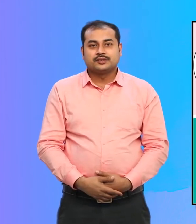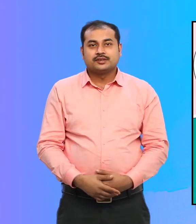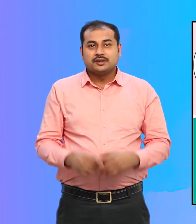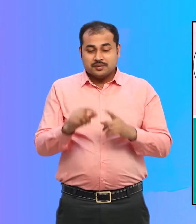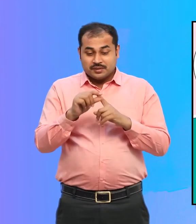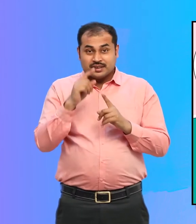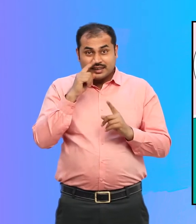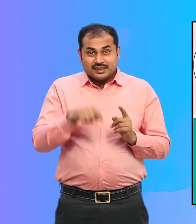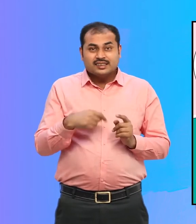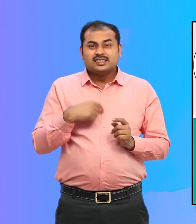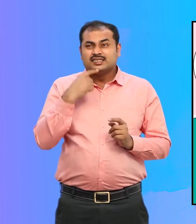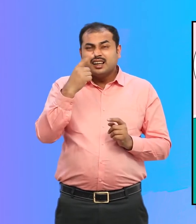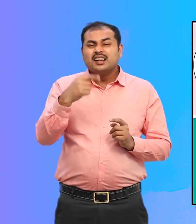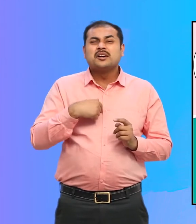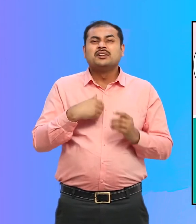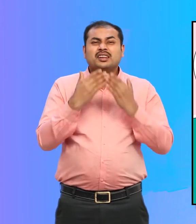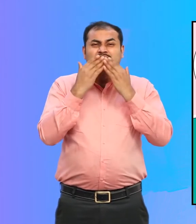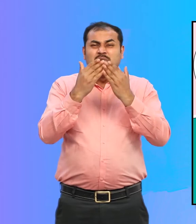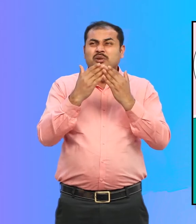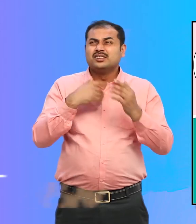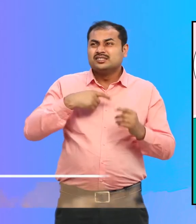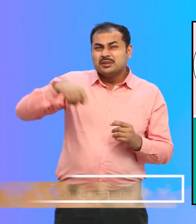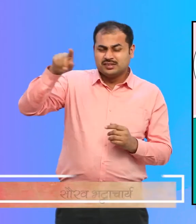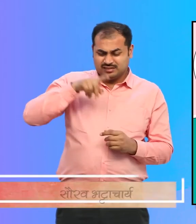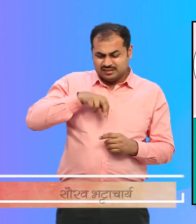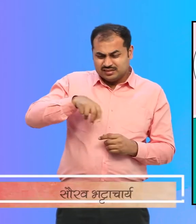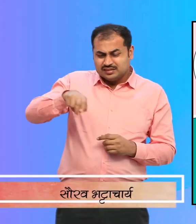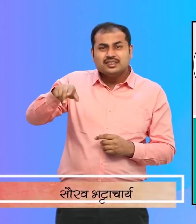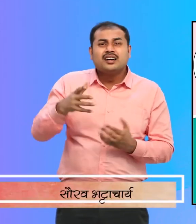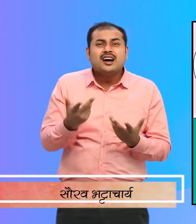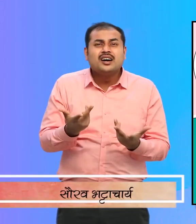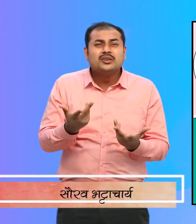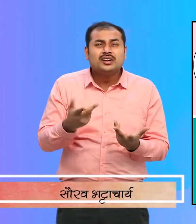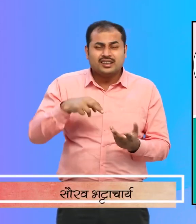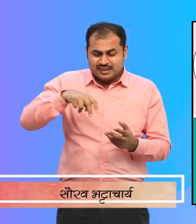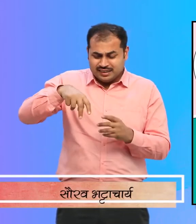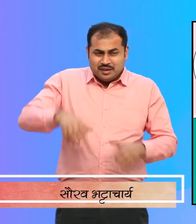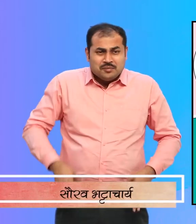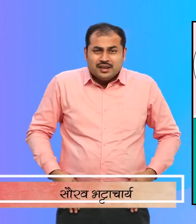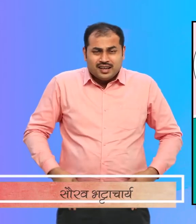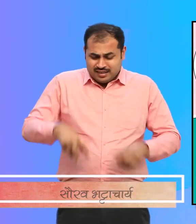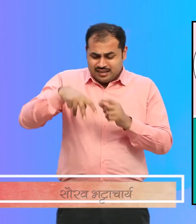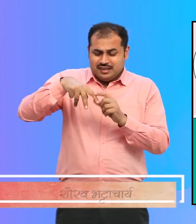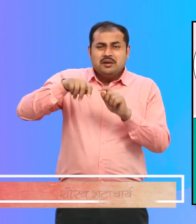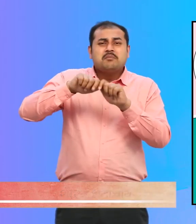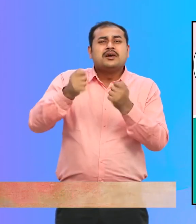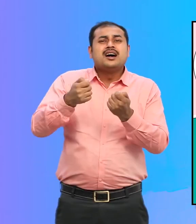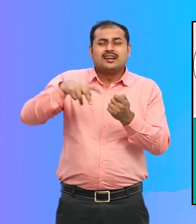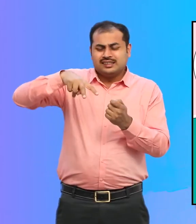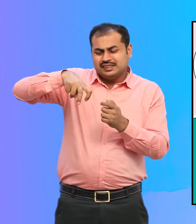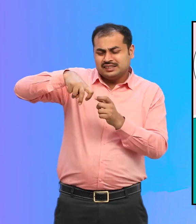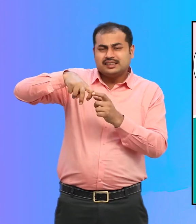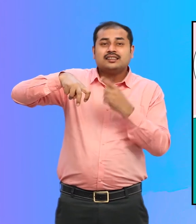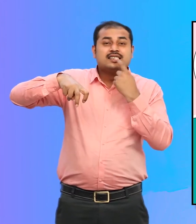कि प्रिया कहती है लेकिन मम्मी मैं स्कूल में चलूंगी कैसे मेरे पैर पर प्लास्टर